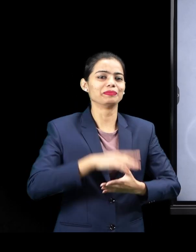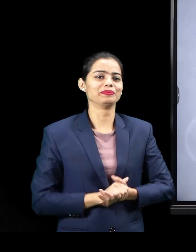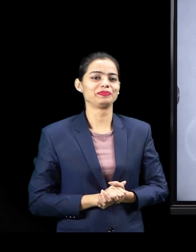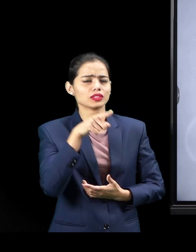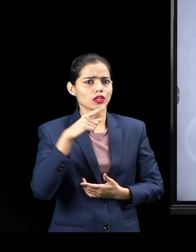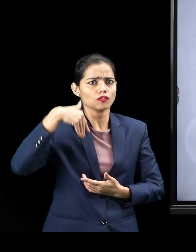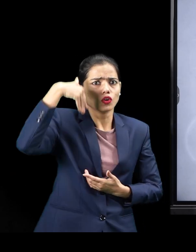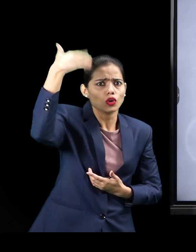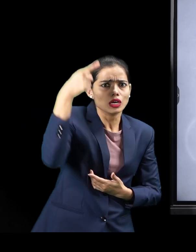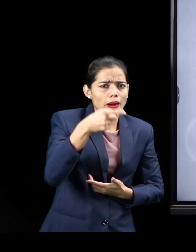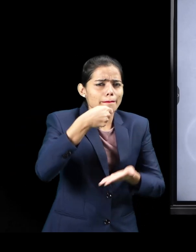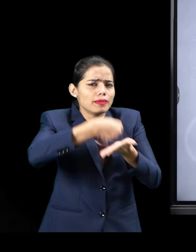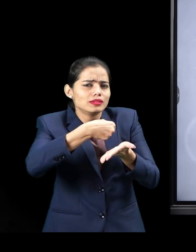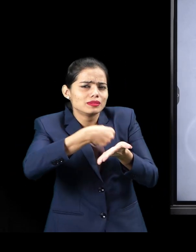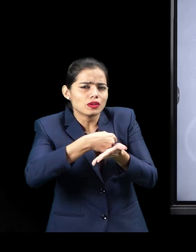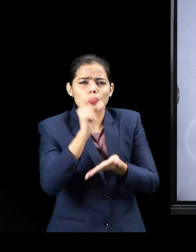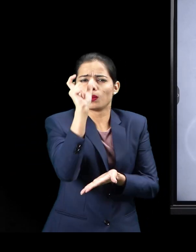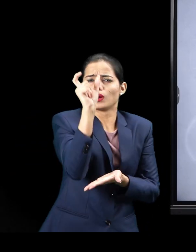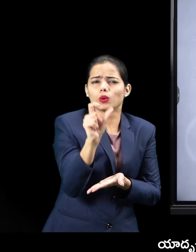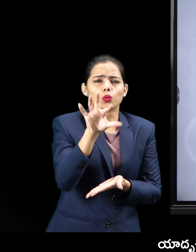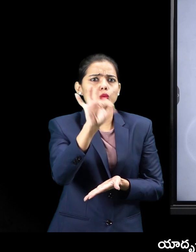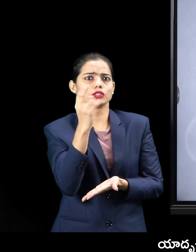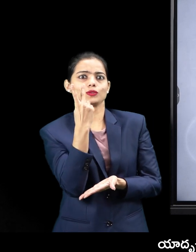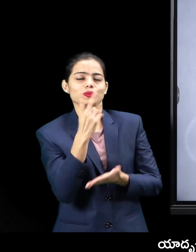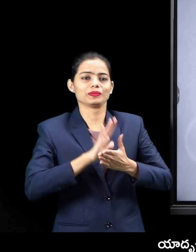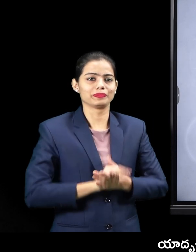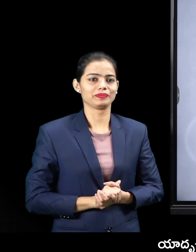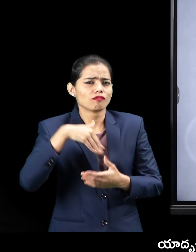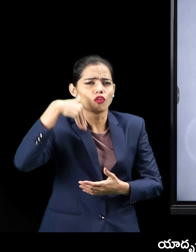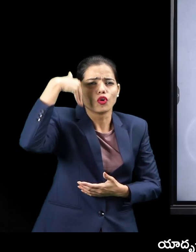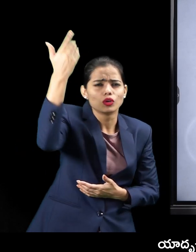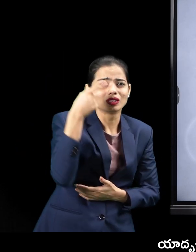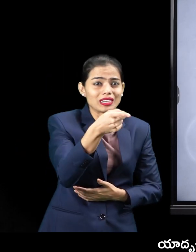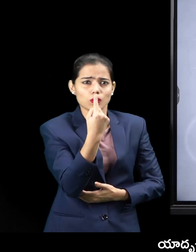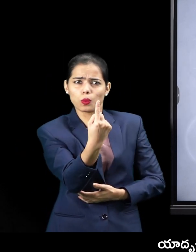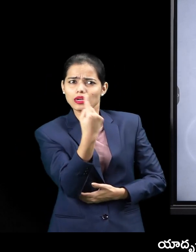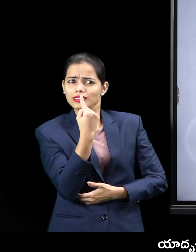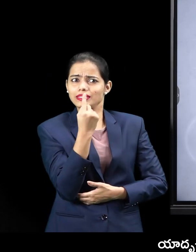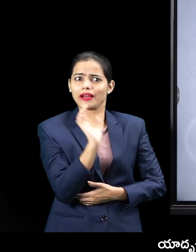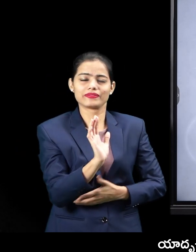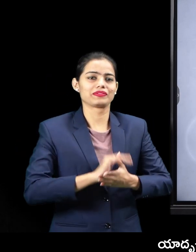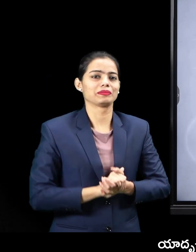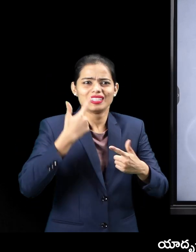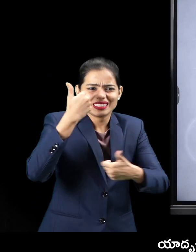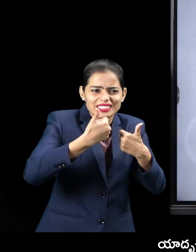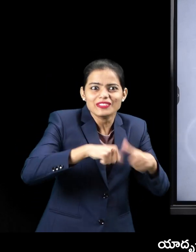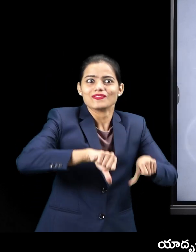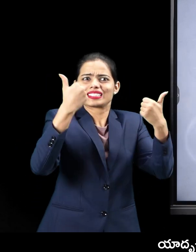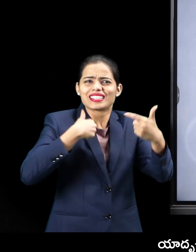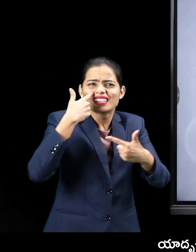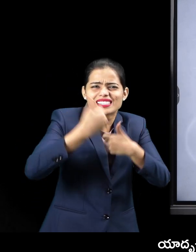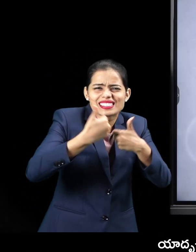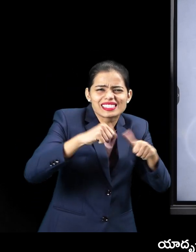దాని ప్రాథమిక పరిభాష, సంభావ్యత నిబంధనలు మరియు యాదృచ్ఛిక ప్రయోగాలు, నమూనా స్థలం మరియు ఈవెంట్ల గురించి